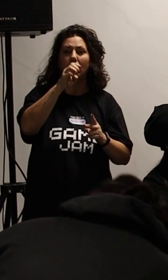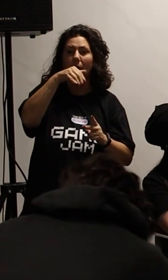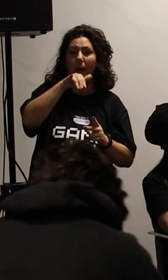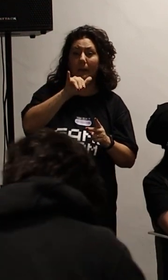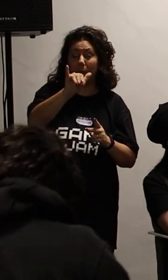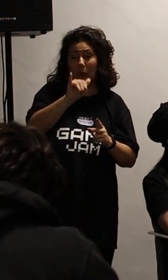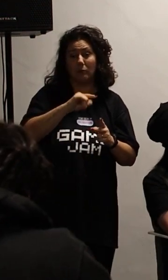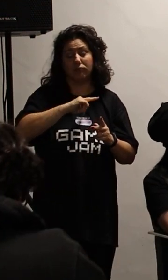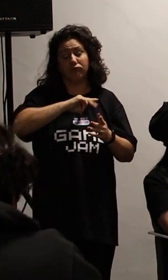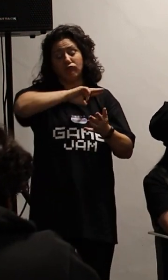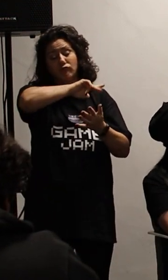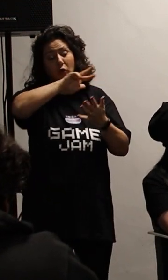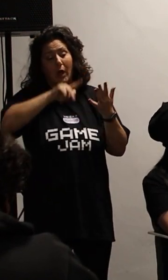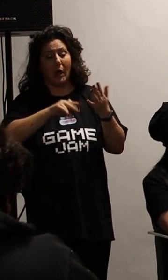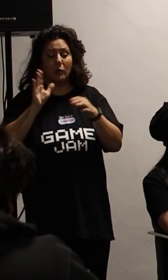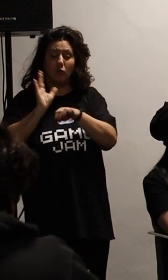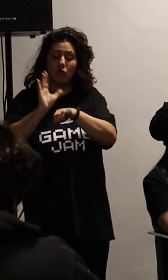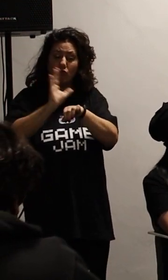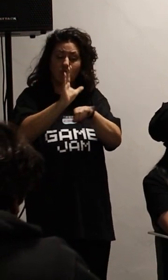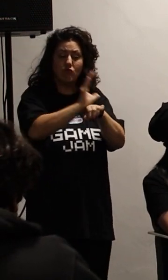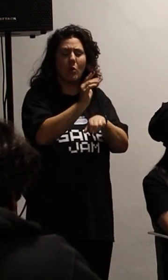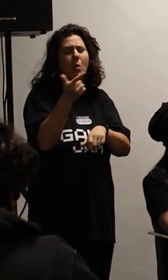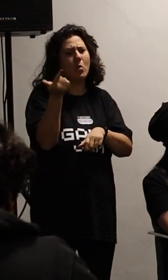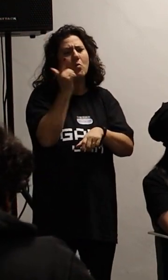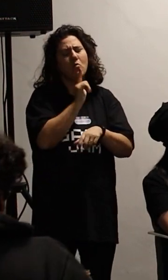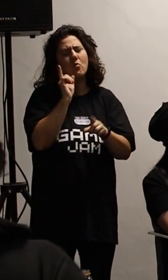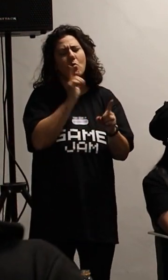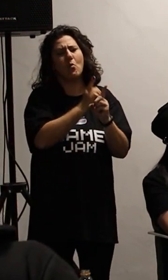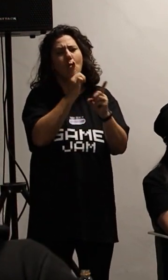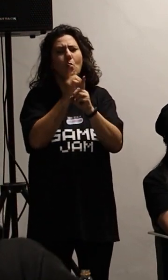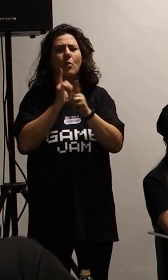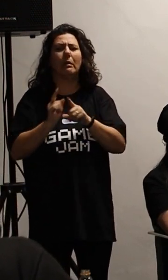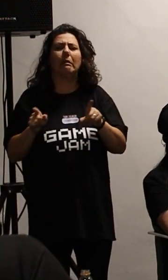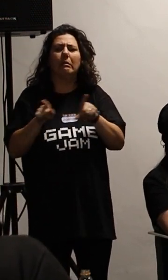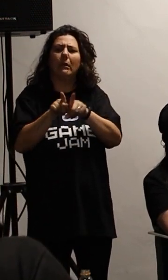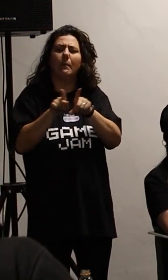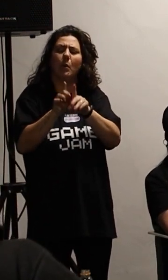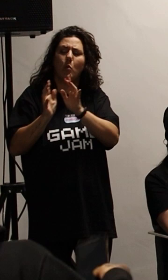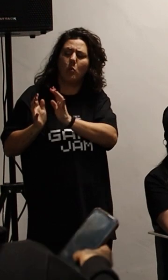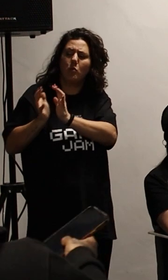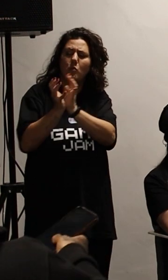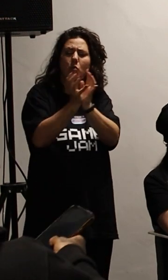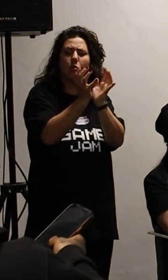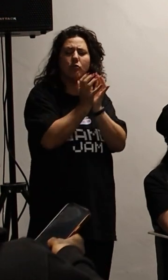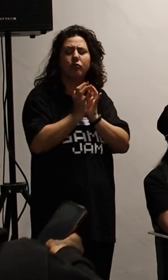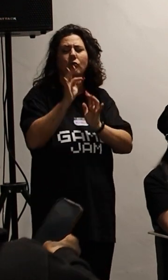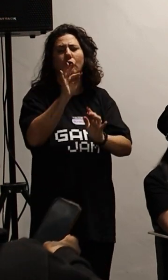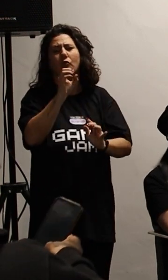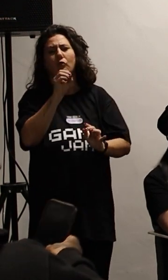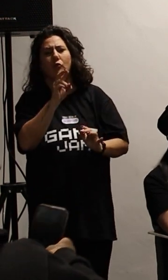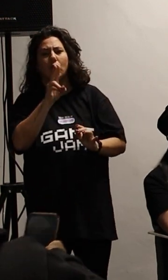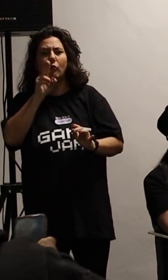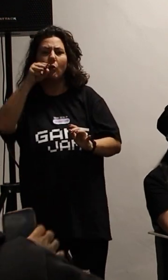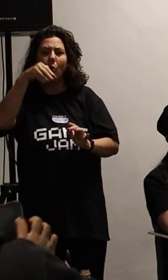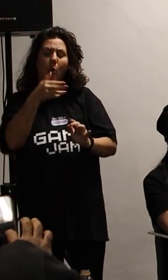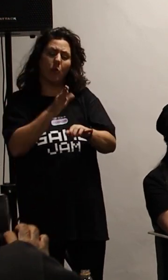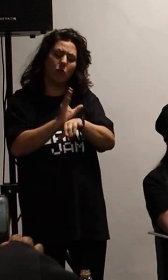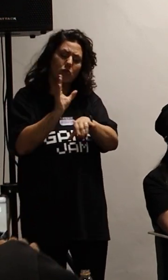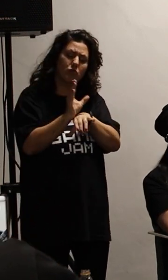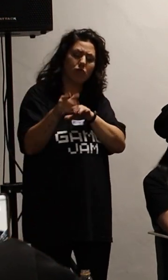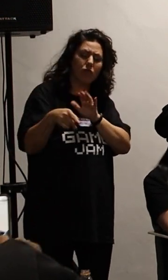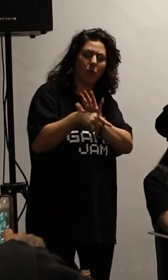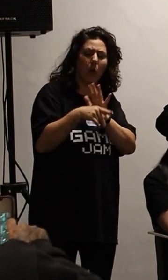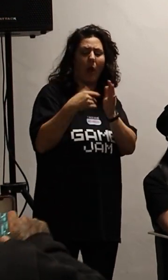doméstica, enfim, tem várias, você encontra vários. E também algumas comunidades e fóruns, também tem cursos próprios, tem